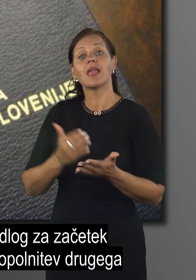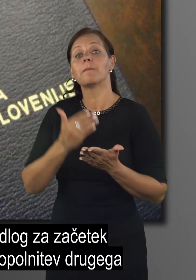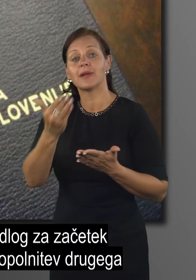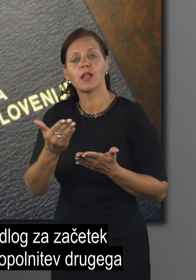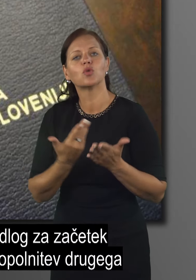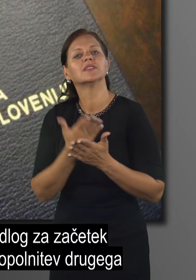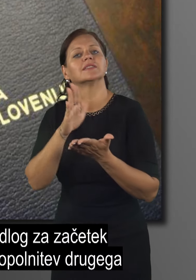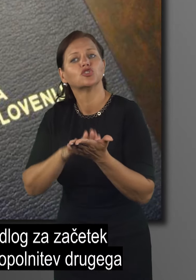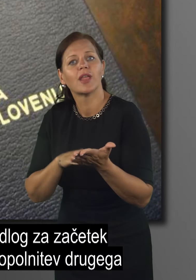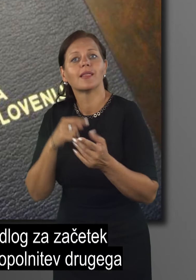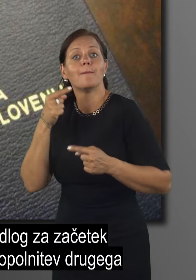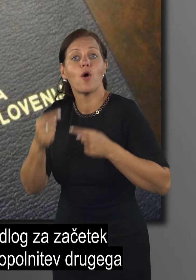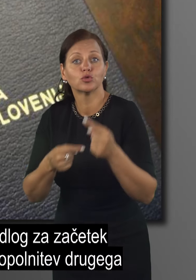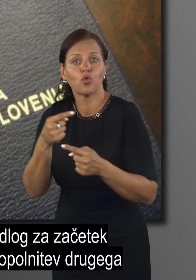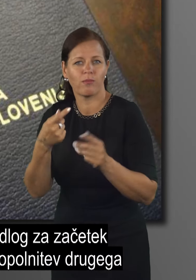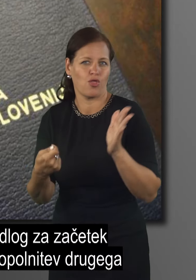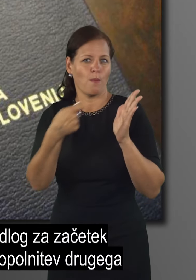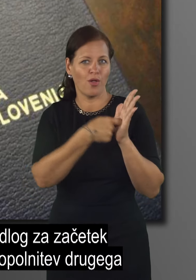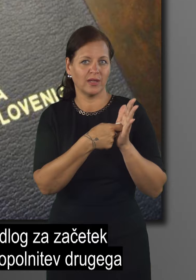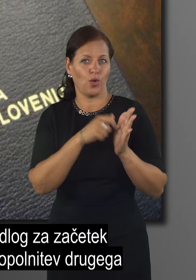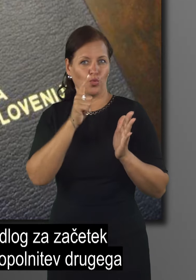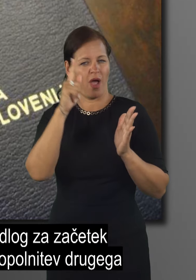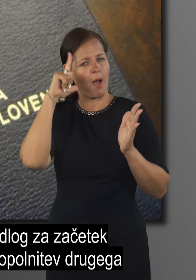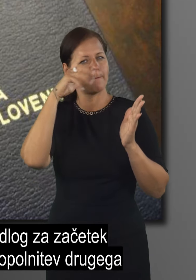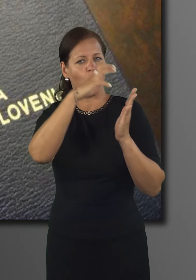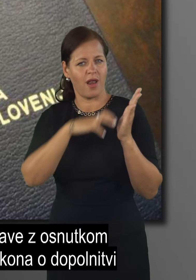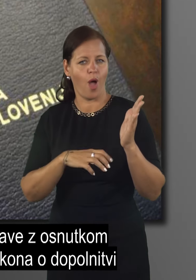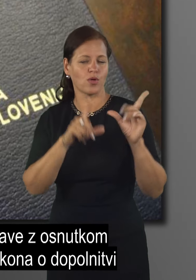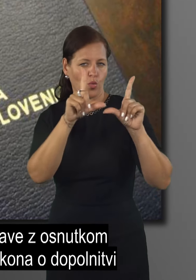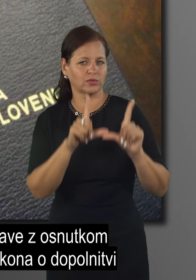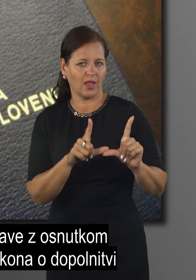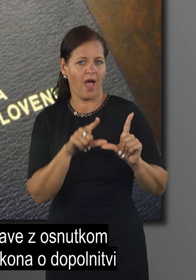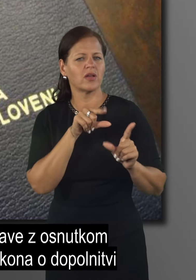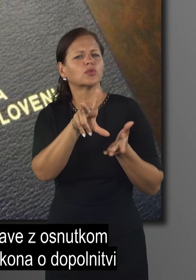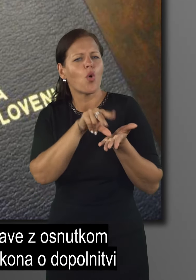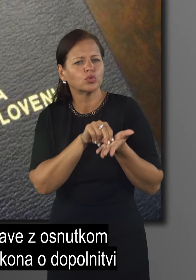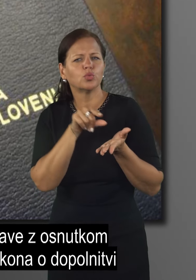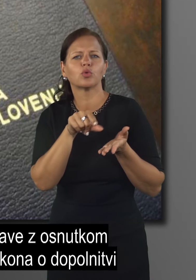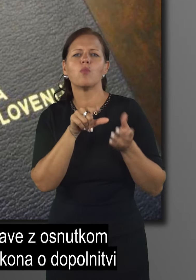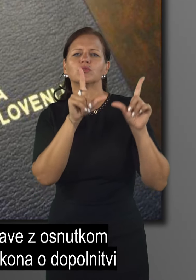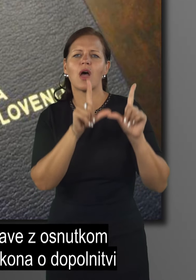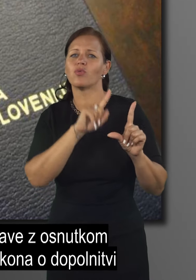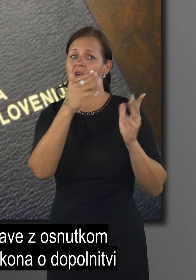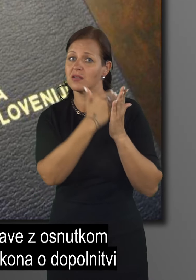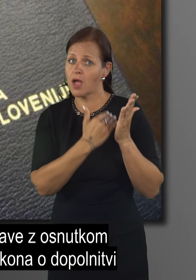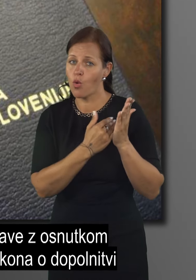Vlada je predlog za začetek postopka za dopolnitev drugega poglavja ustave z osnutkom ustavnega zakona o dopolnitvi tega